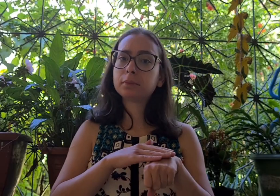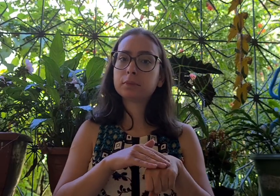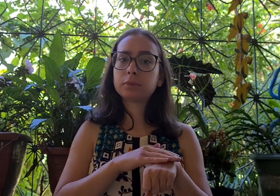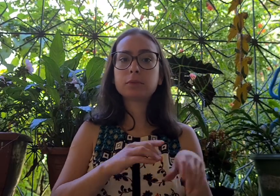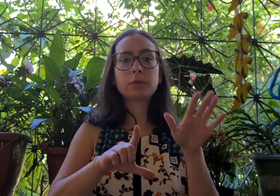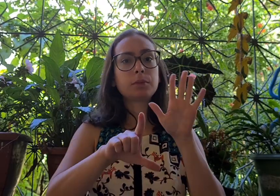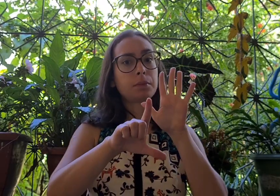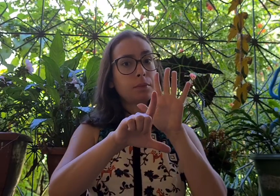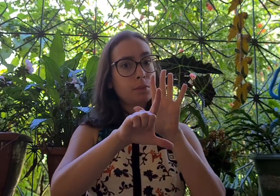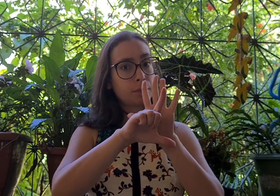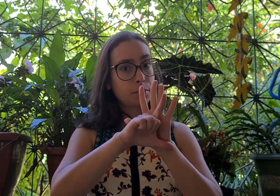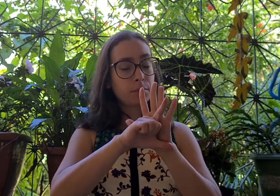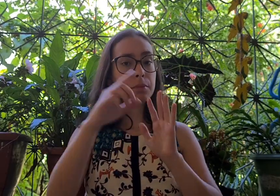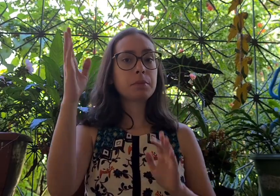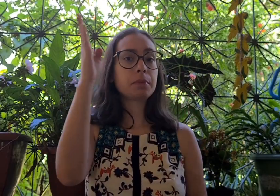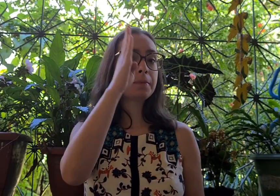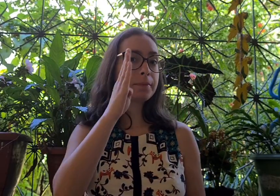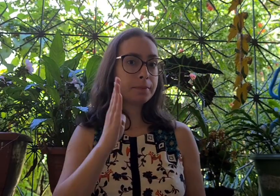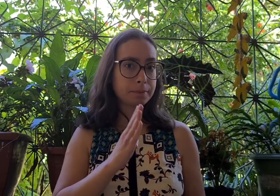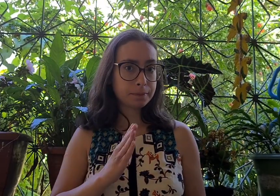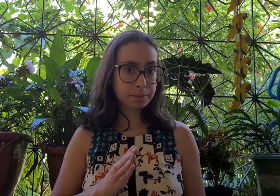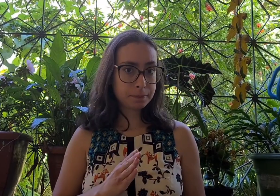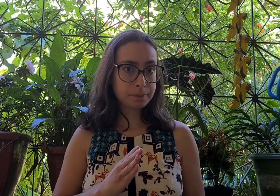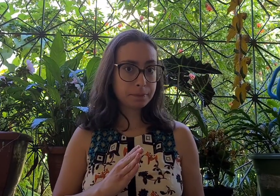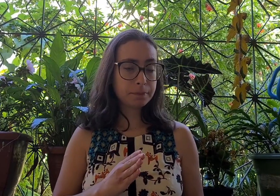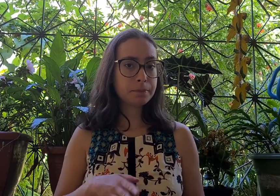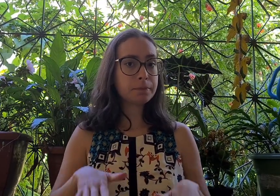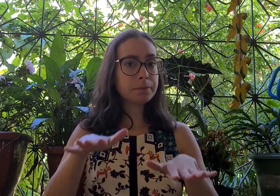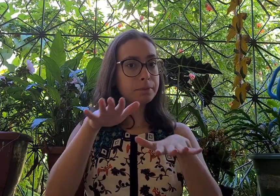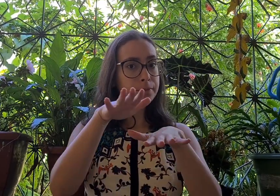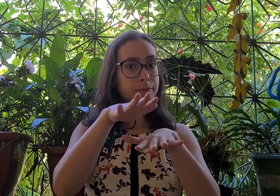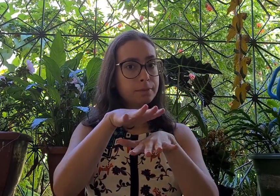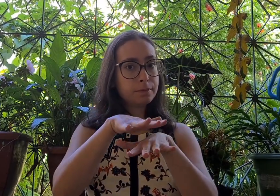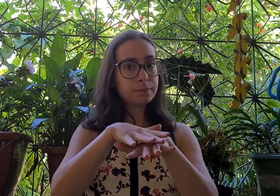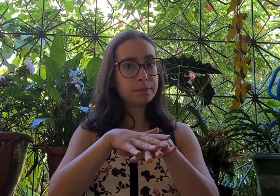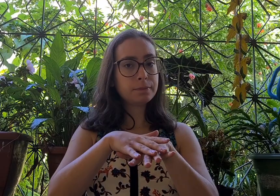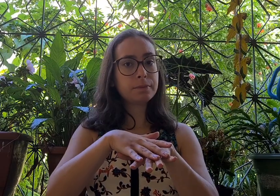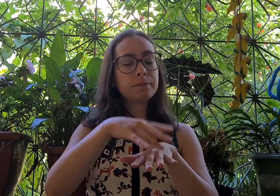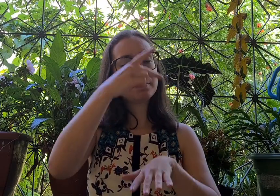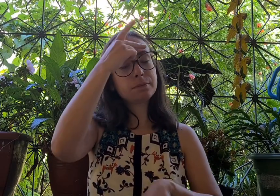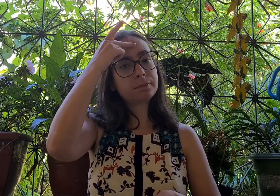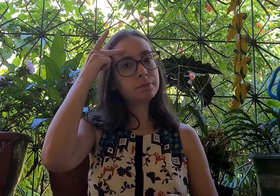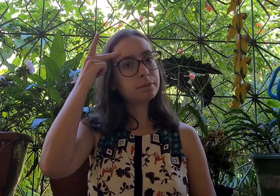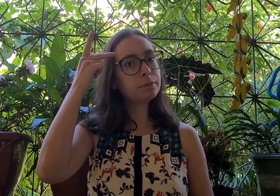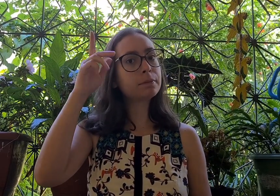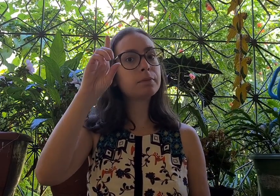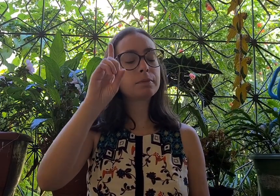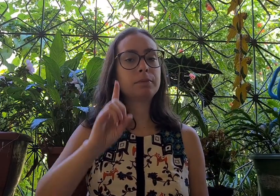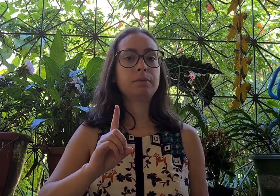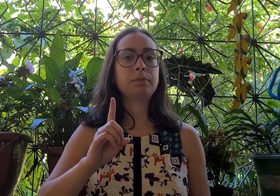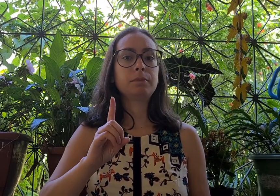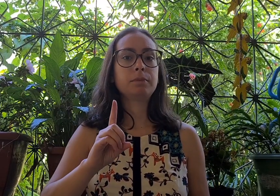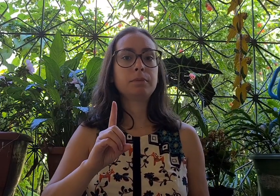hoje vamos conversar sobre a lei brasileira de inclusão da pessoa com